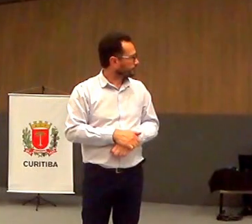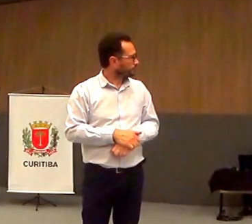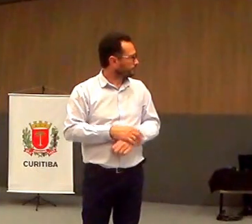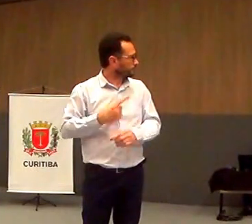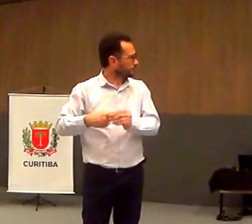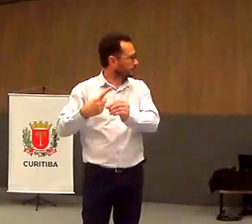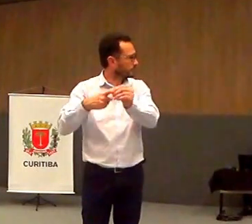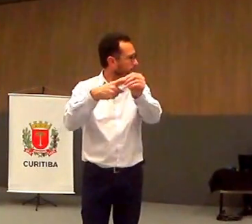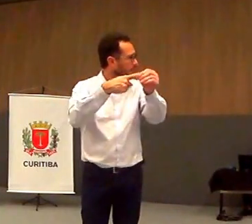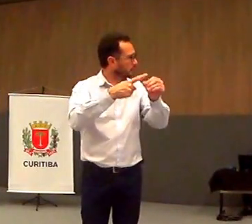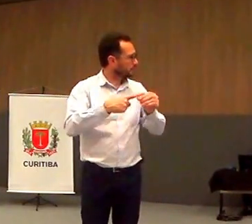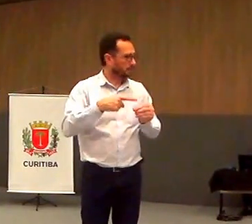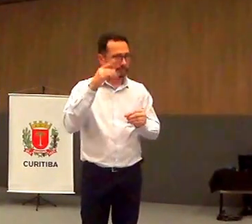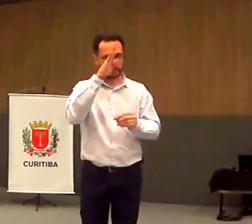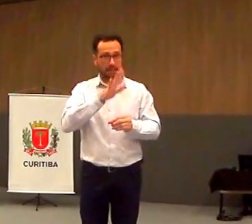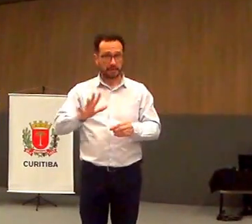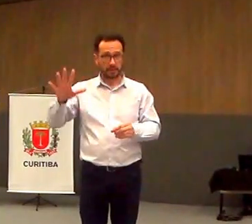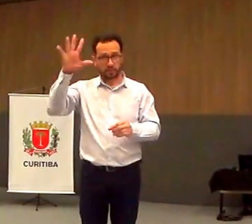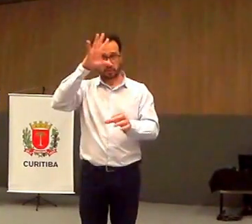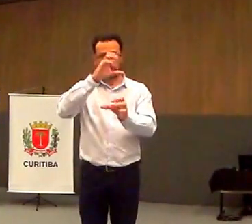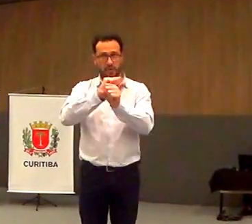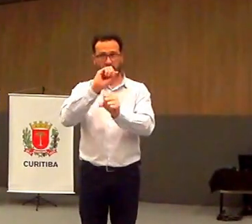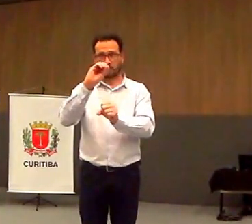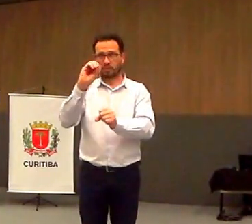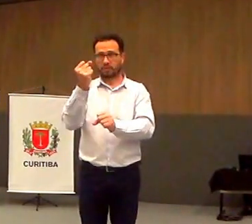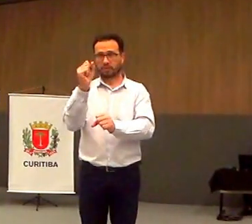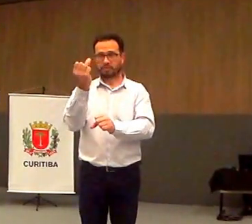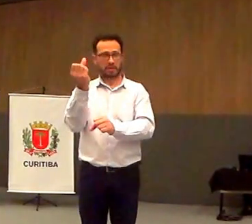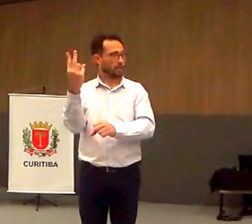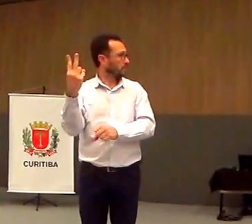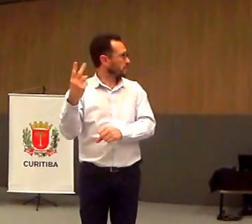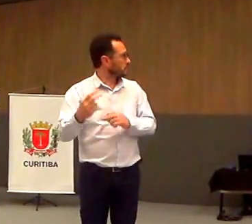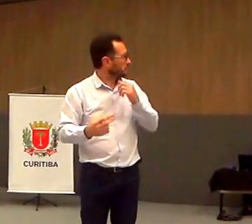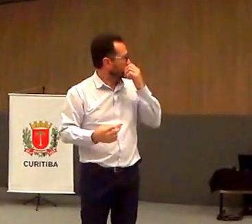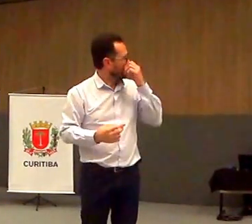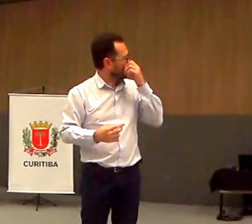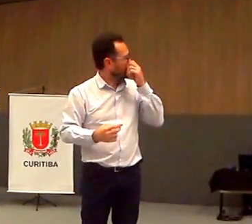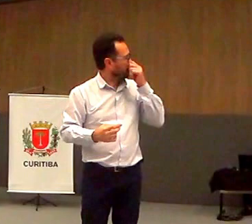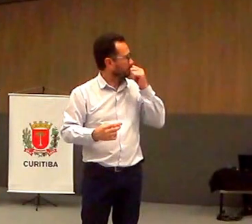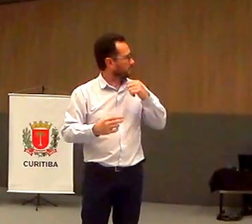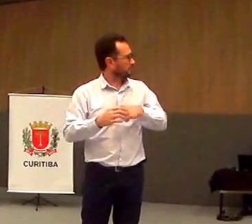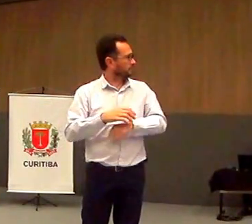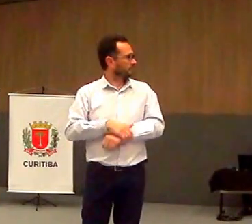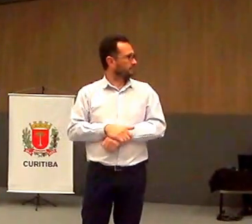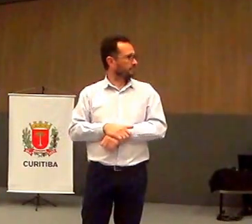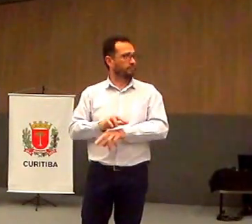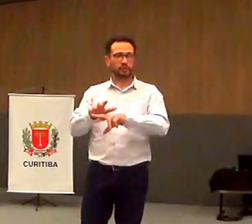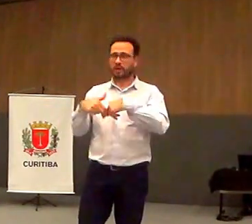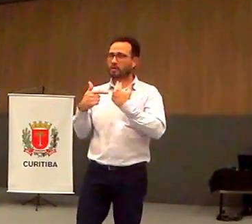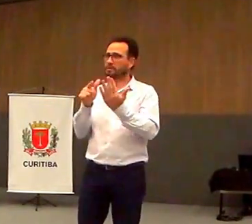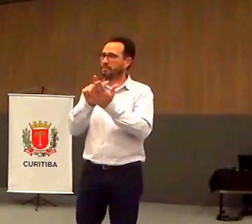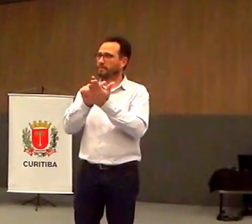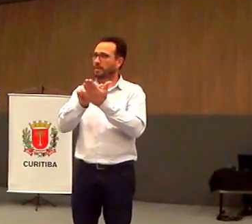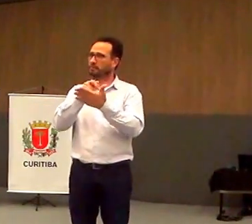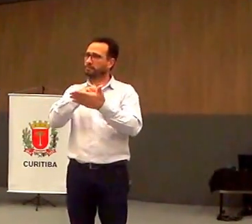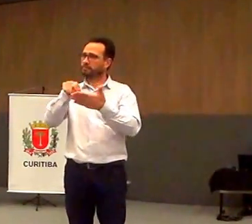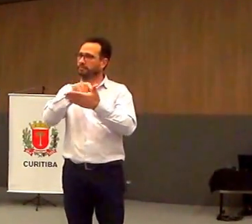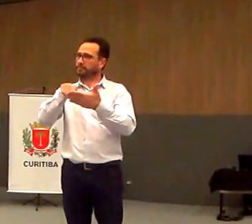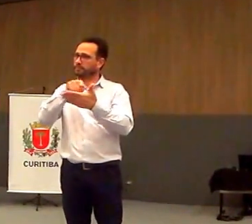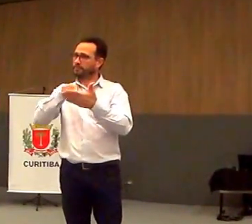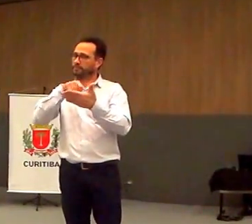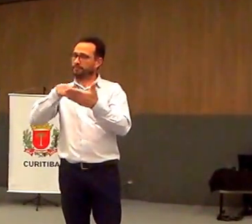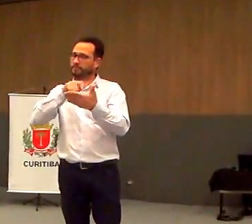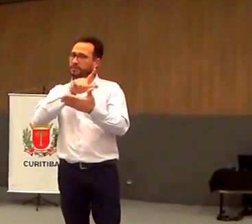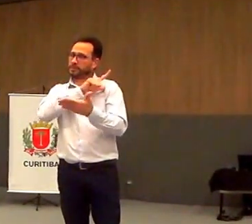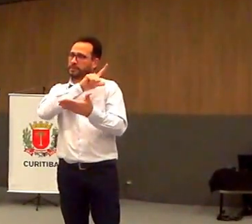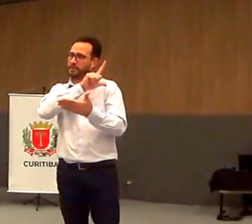862, né, sendo em todos os estados. E esses dados nós conseguimos a partir de onde? Desta FADOP, deste documento que é preenchido pelos líderes